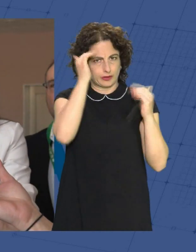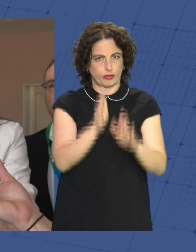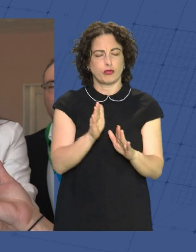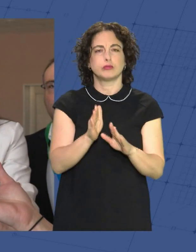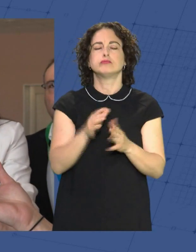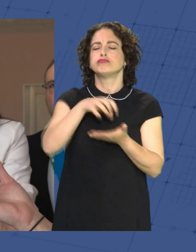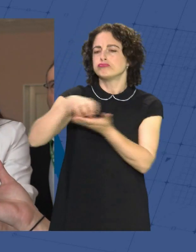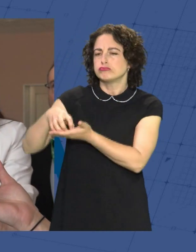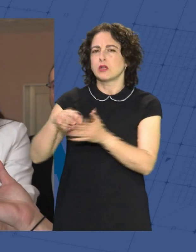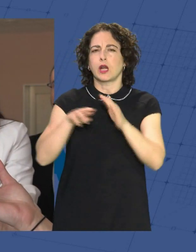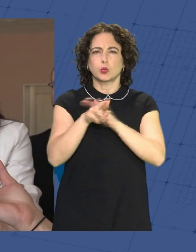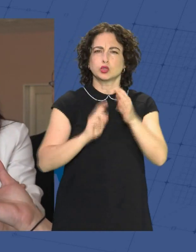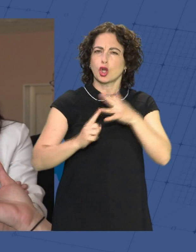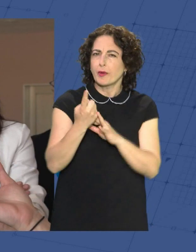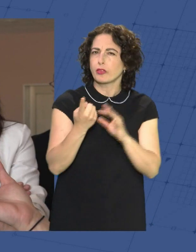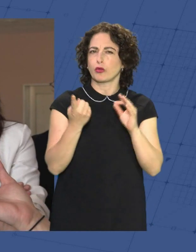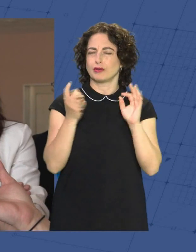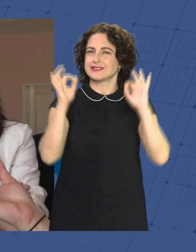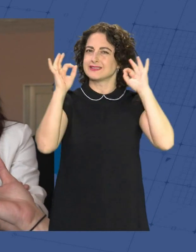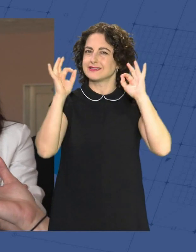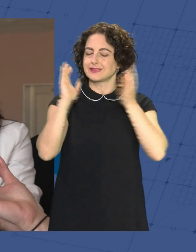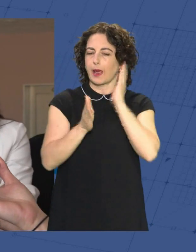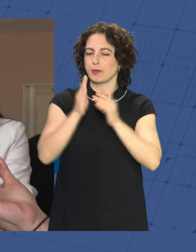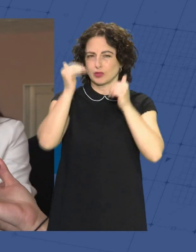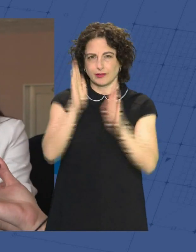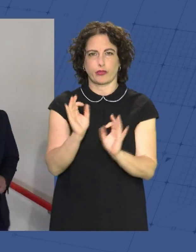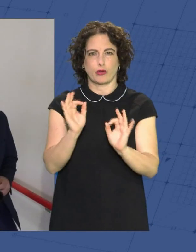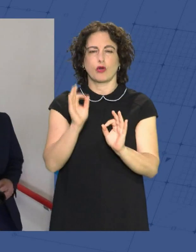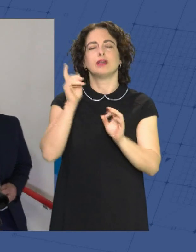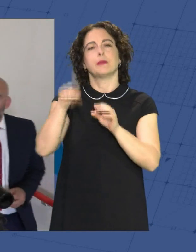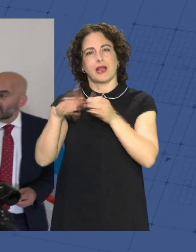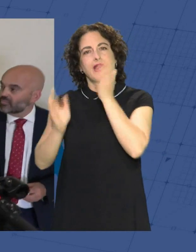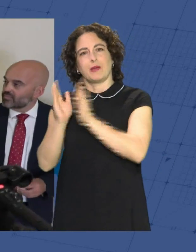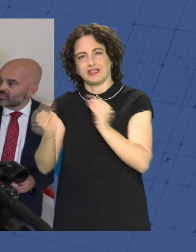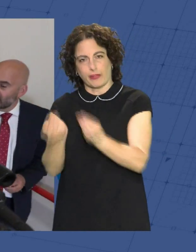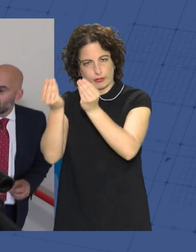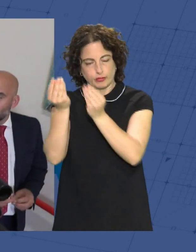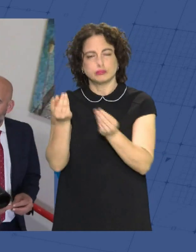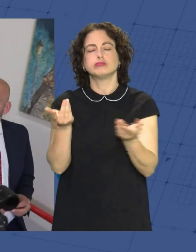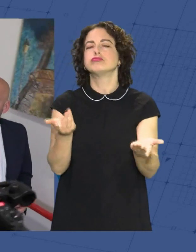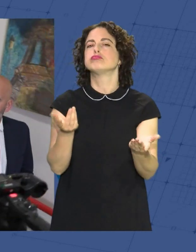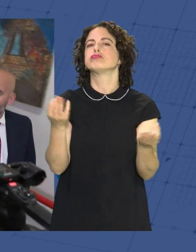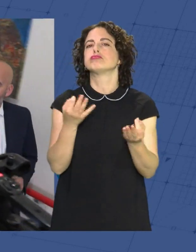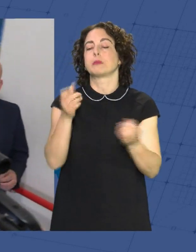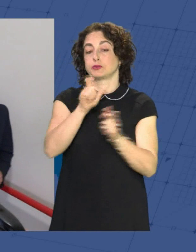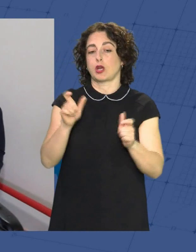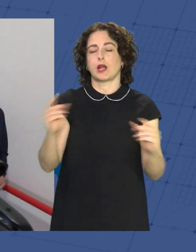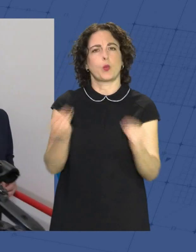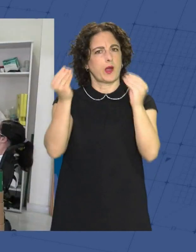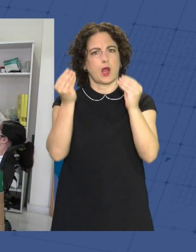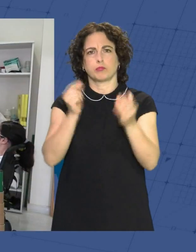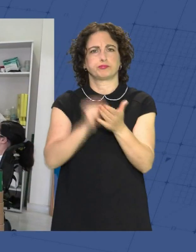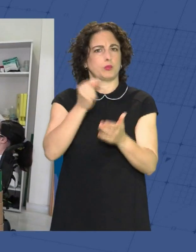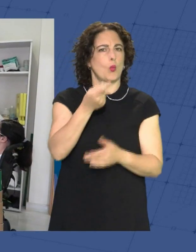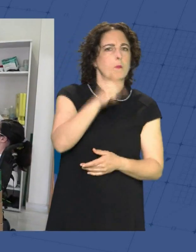recursos innovadores para la atención terapéutica y para la rehabilitación ayudan a que se puedan recuperar en periodos desde un